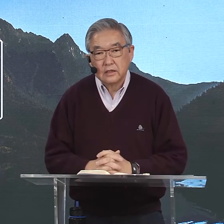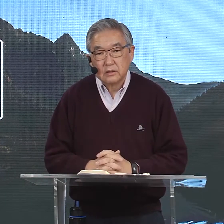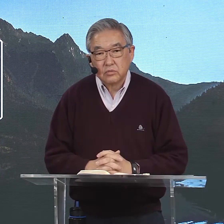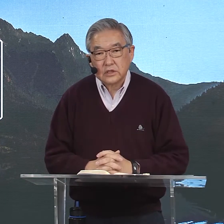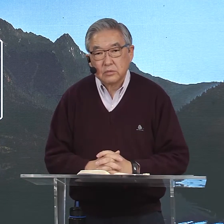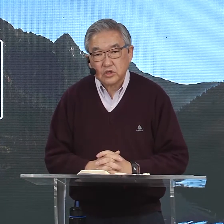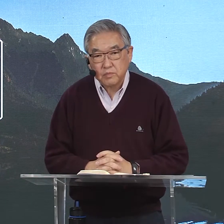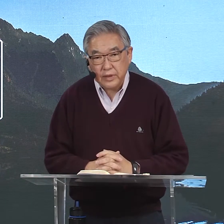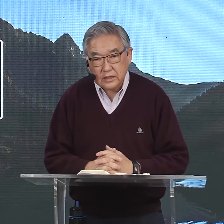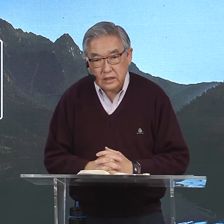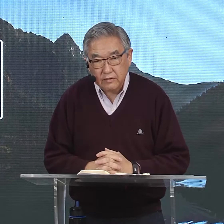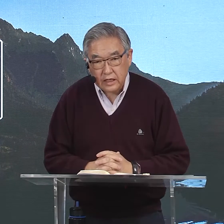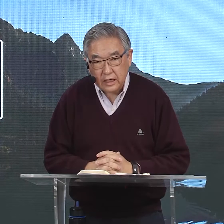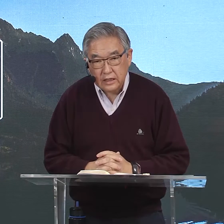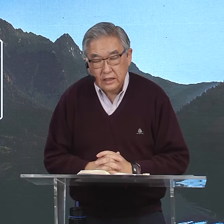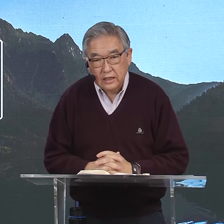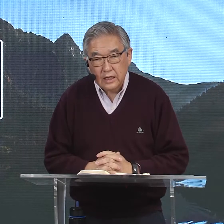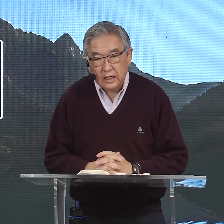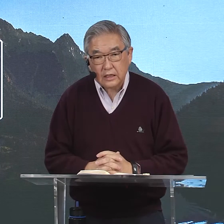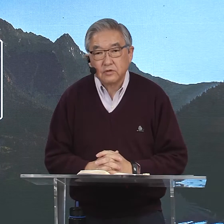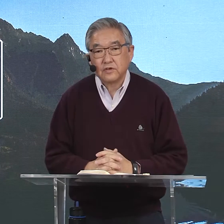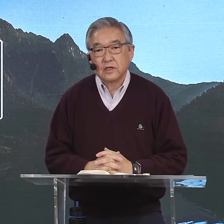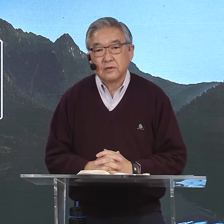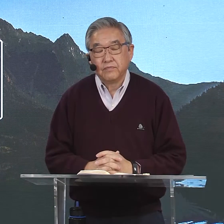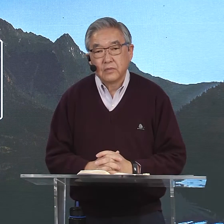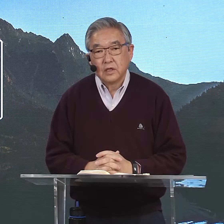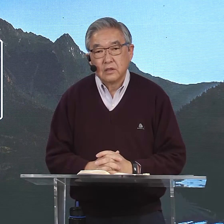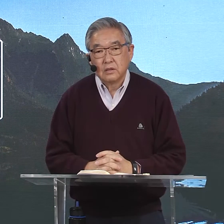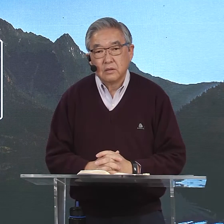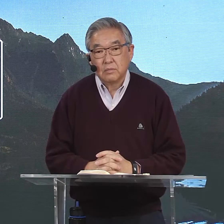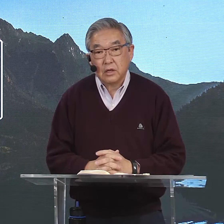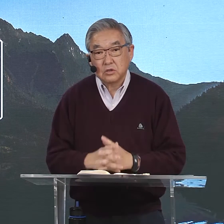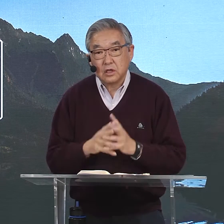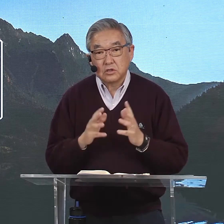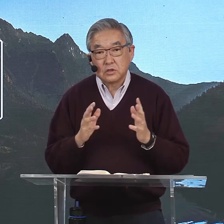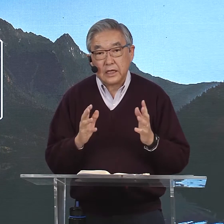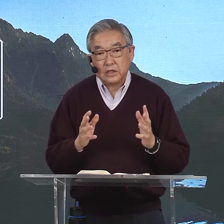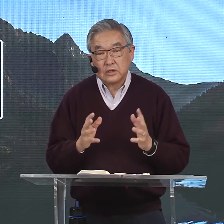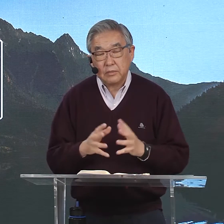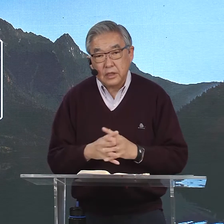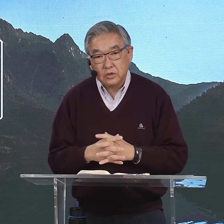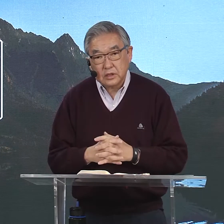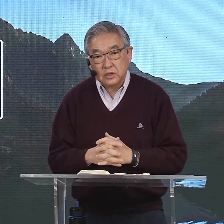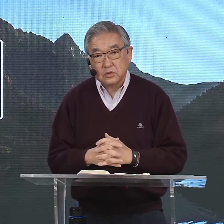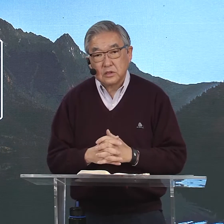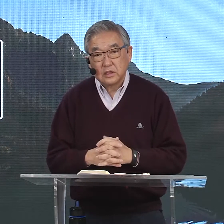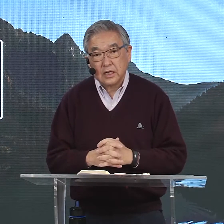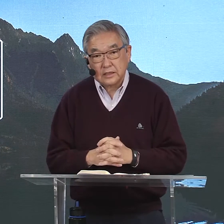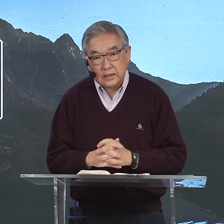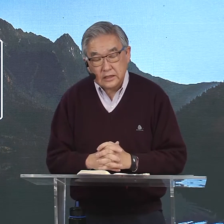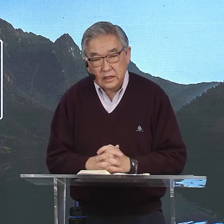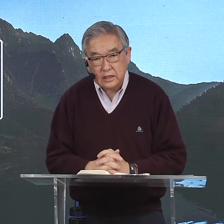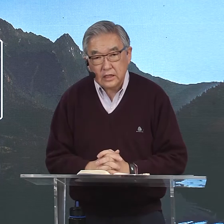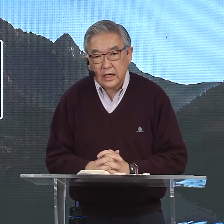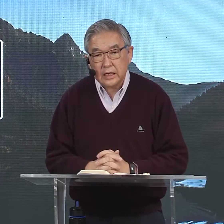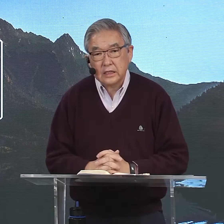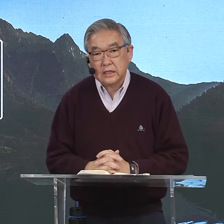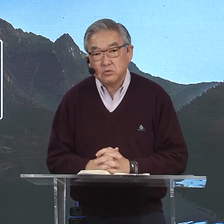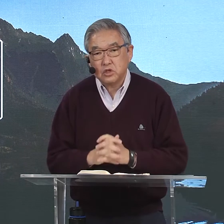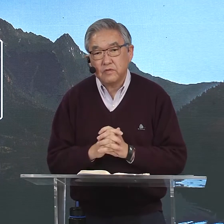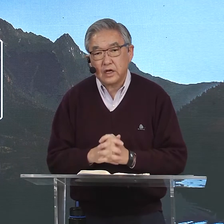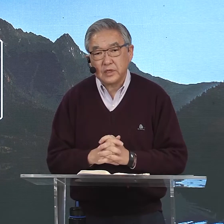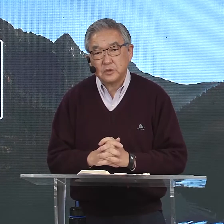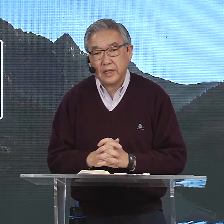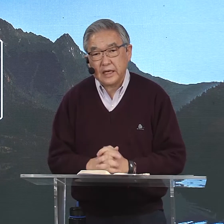de chegada possamos perseverar até o fim e para os nossos queridos amigos que nos assistem